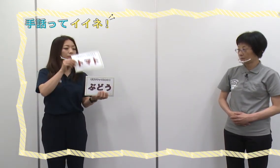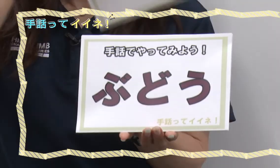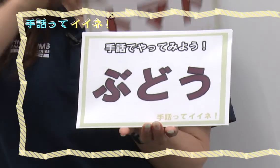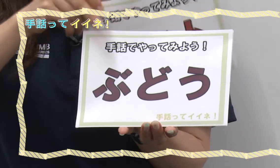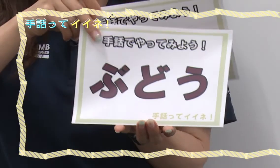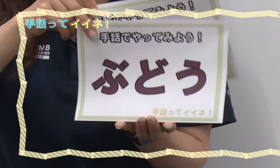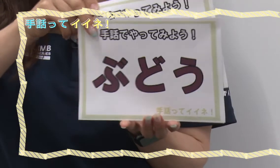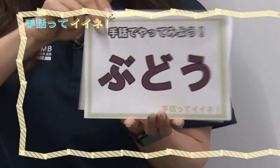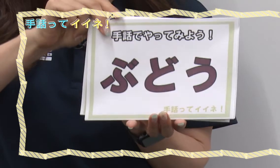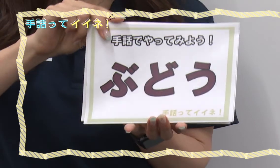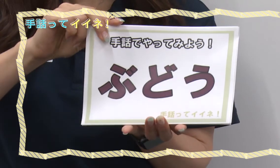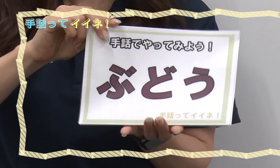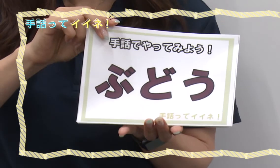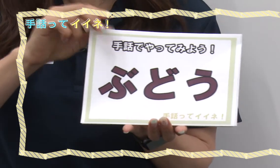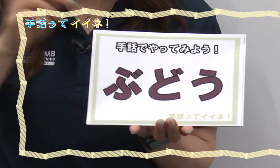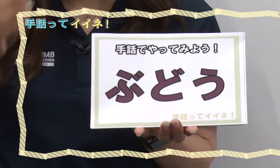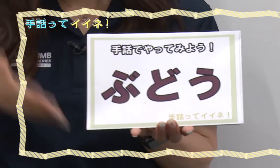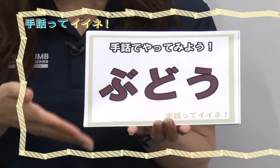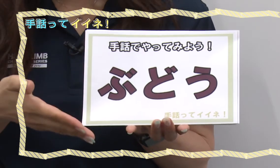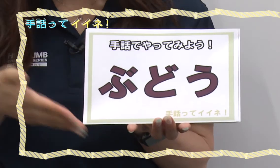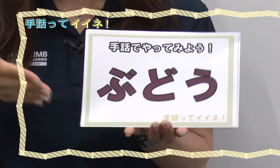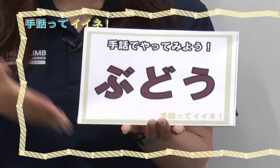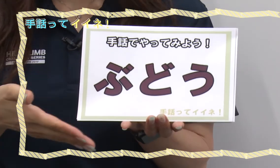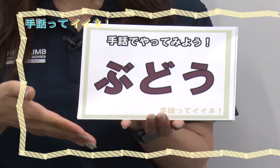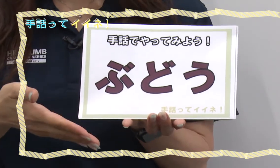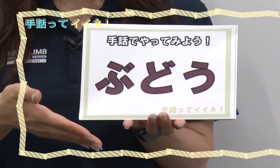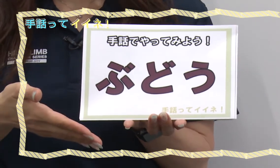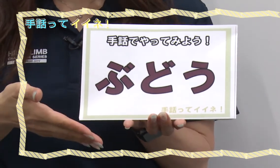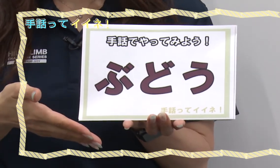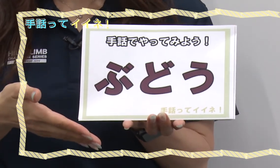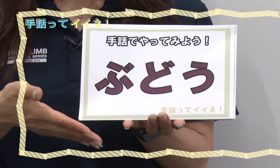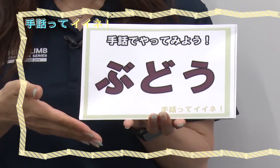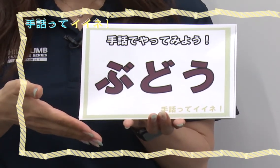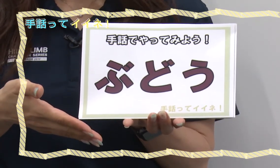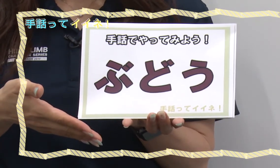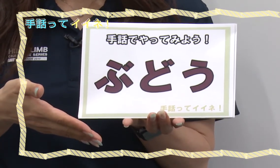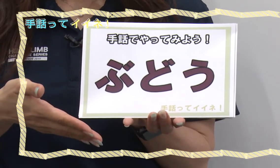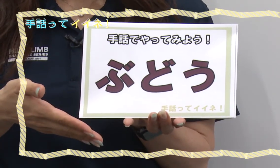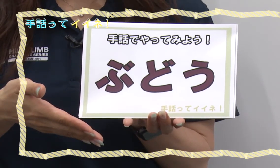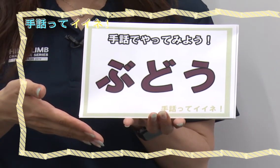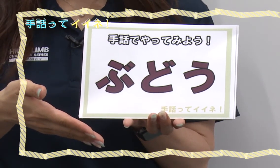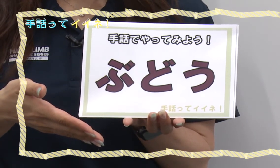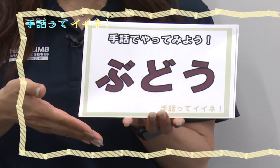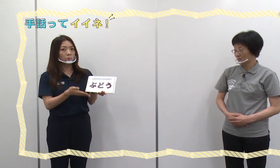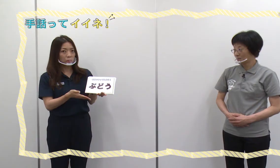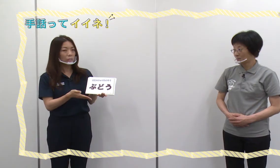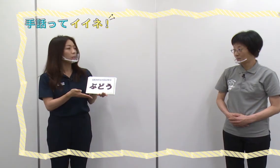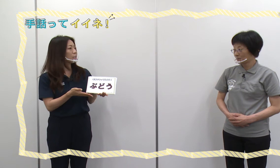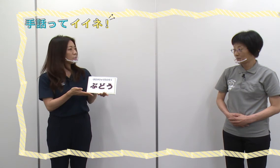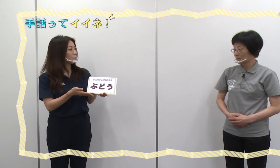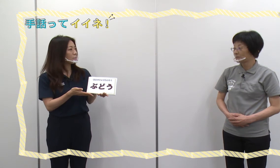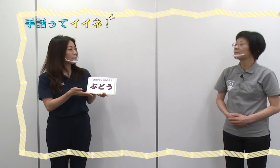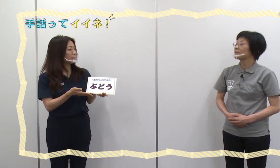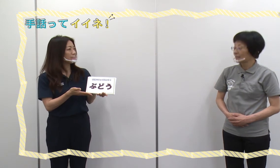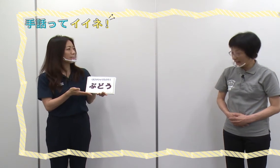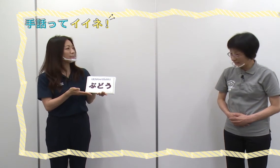じゃん。はい、これも高橋市の名産品です。ぶどう、こちらいかがでしょうか？ はい、